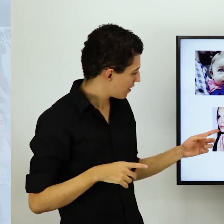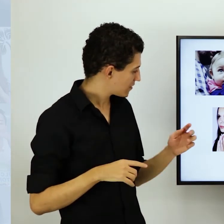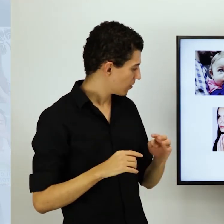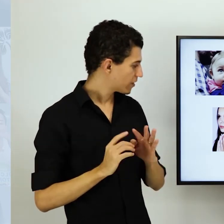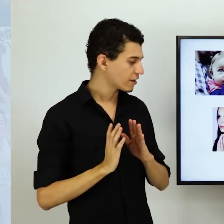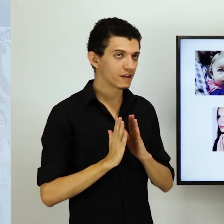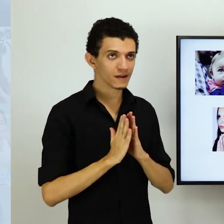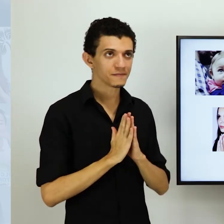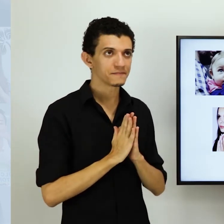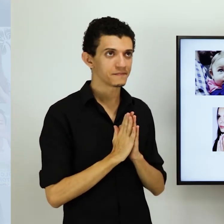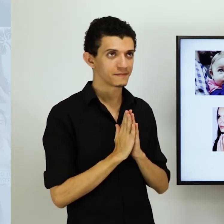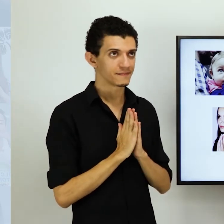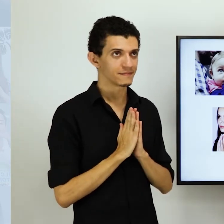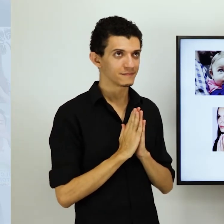Essa outra aqui...